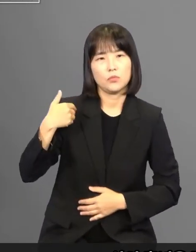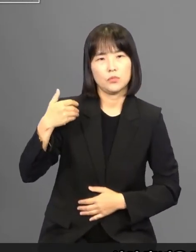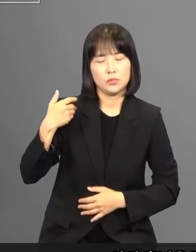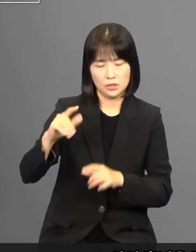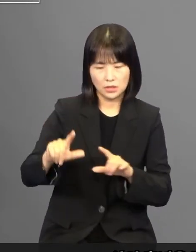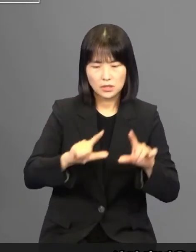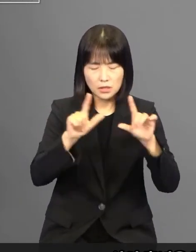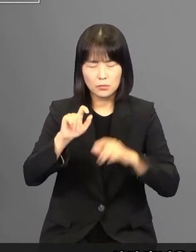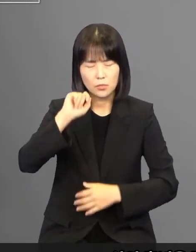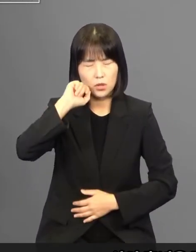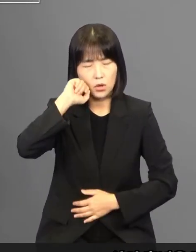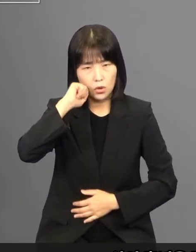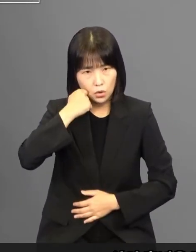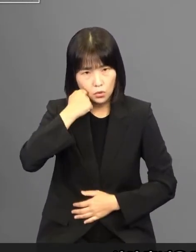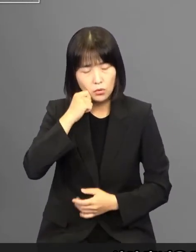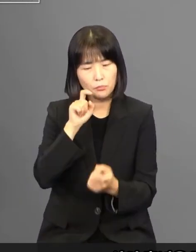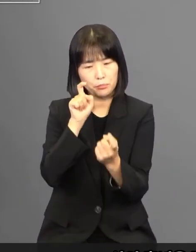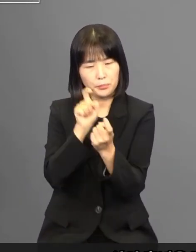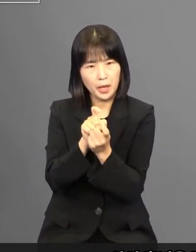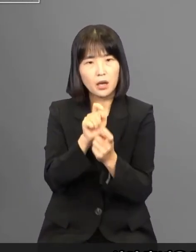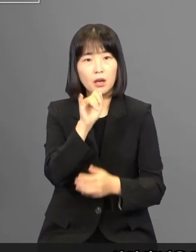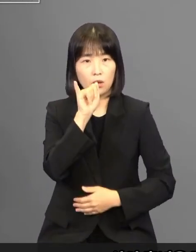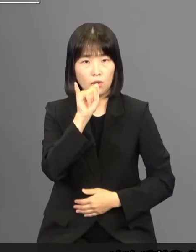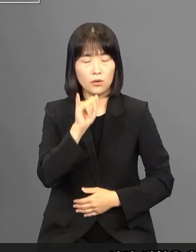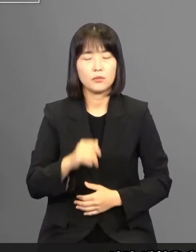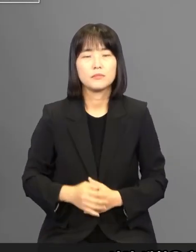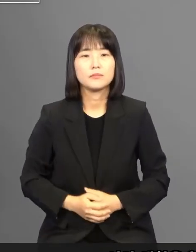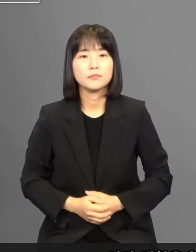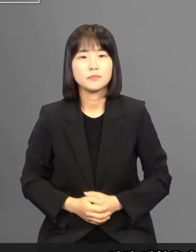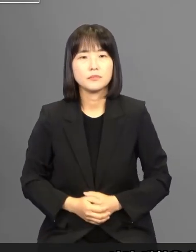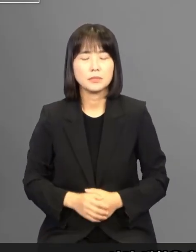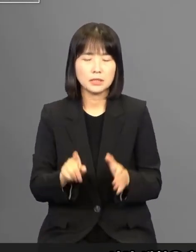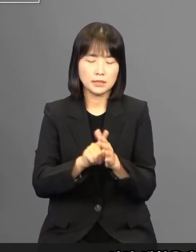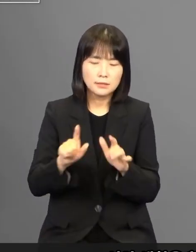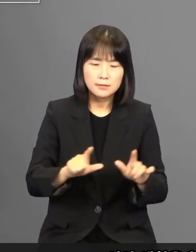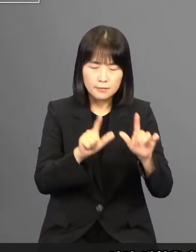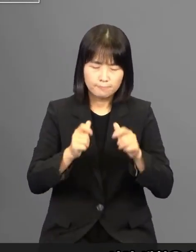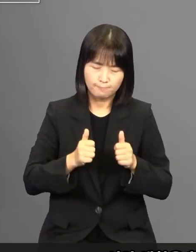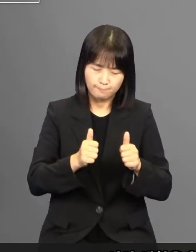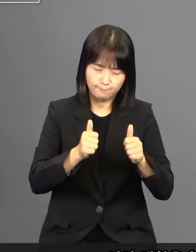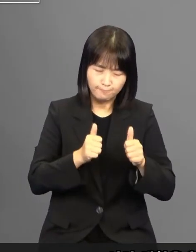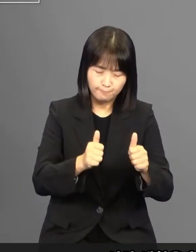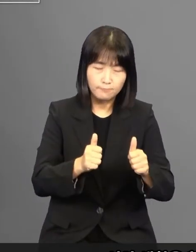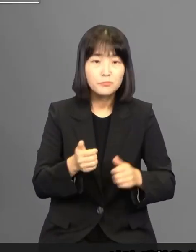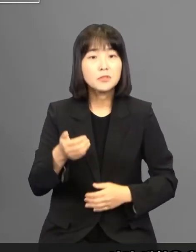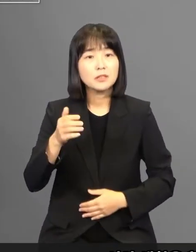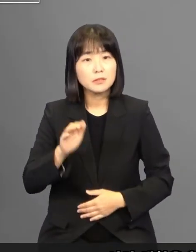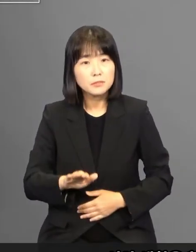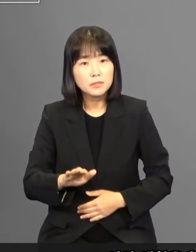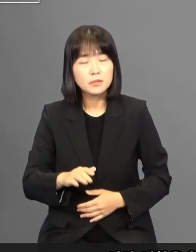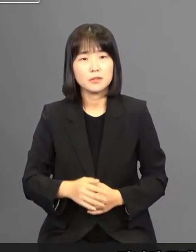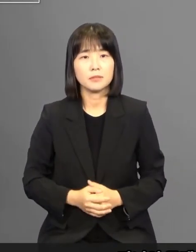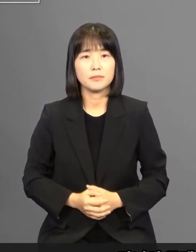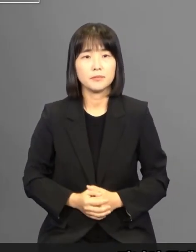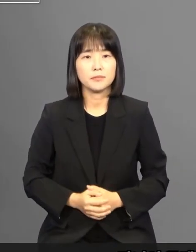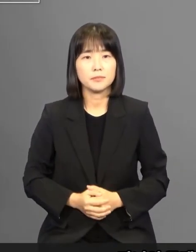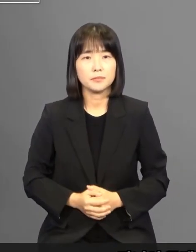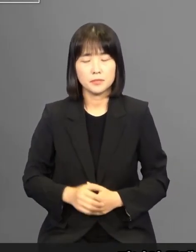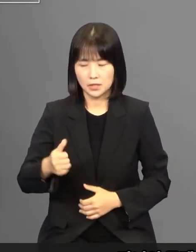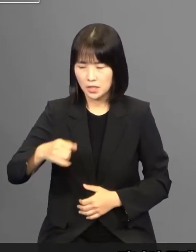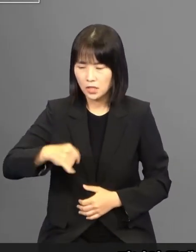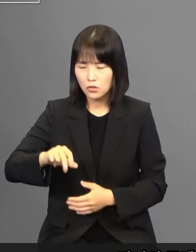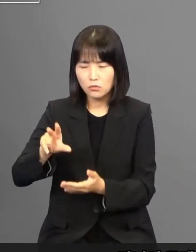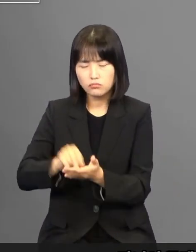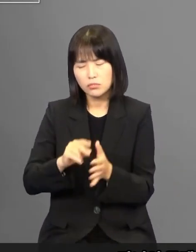삶의 흉년을 당하신 분들도 있습니다. 신앙생활을 참 열심히 하는 것 같은데 자녀의